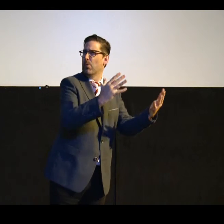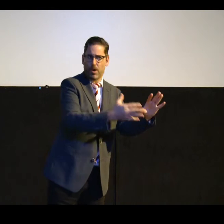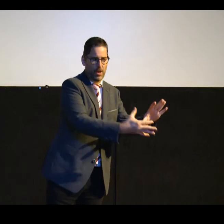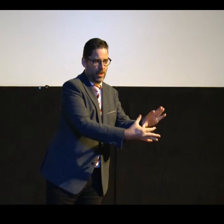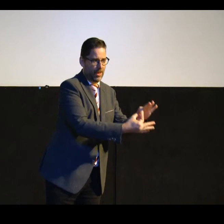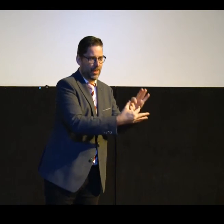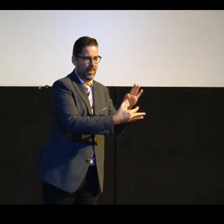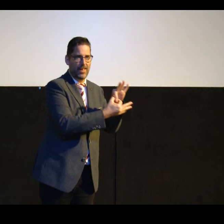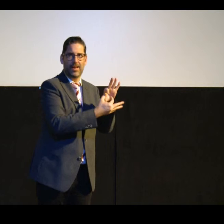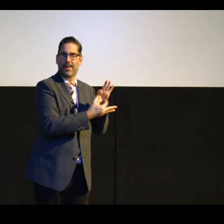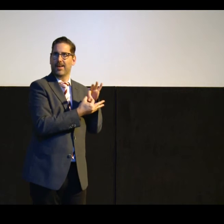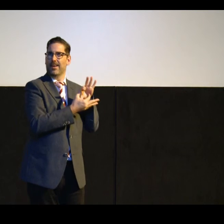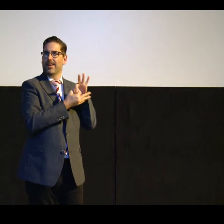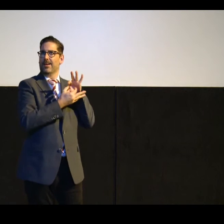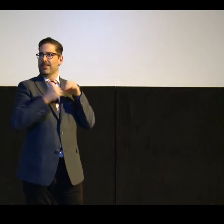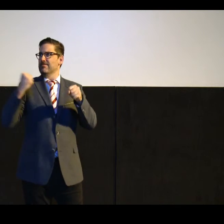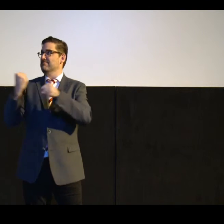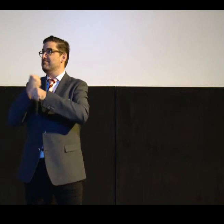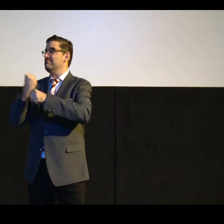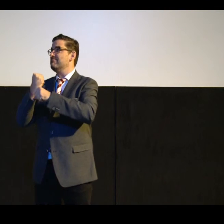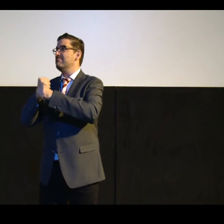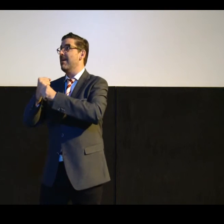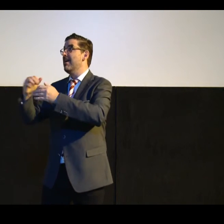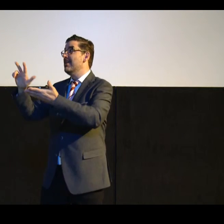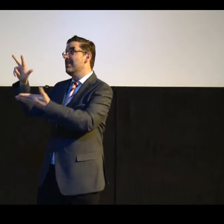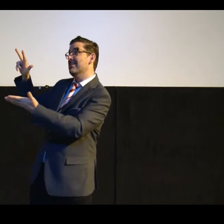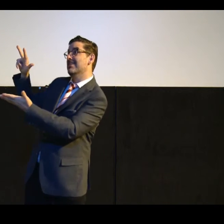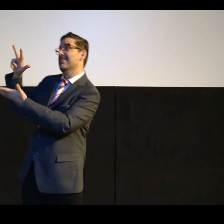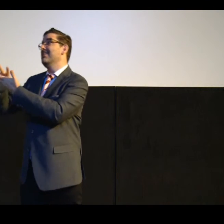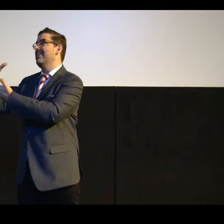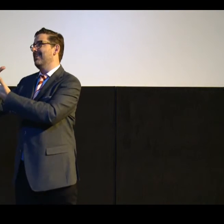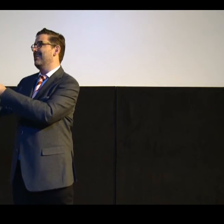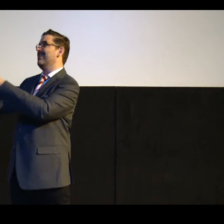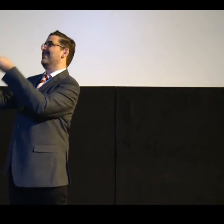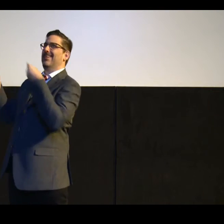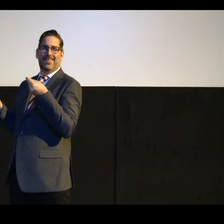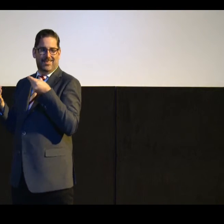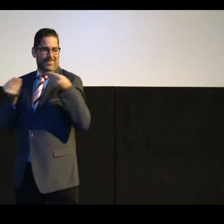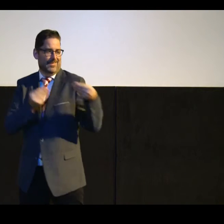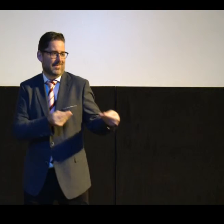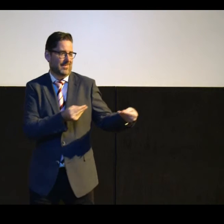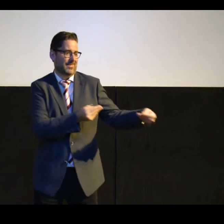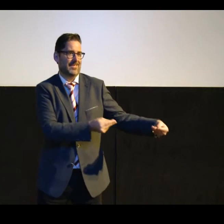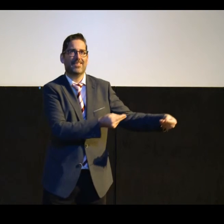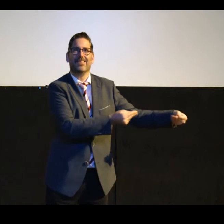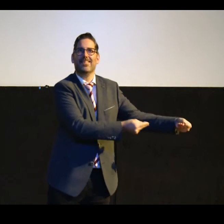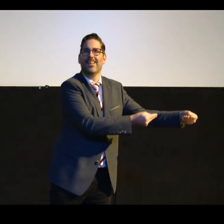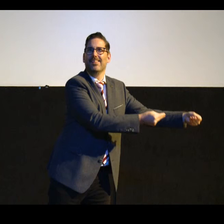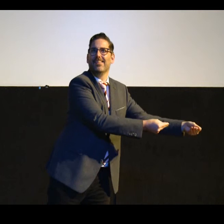también para este trabajo fundamental, el apoyo de la CENS, el apoyo de las federaciones, de las asociaciones, es decir, un trabajo en cadena.